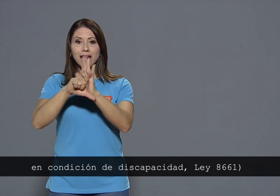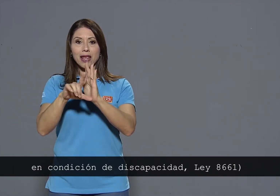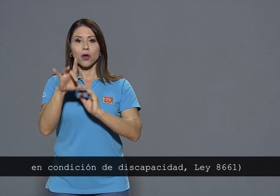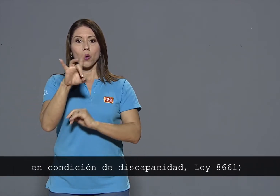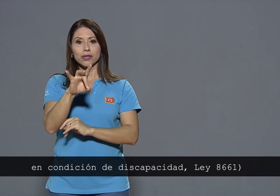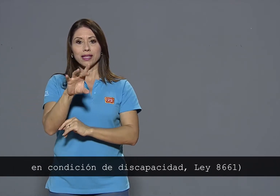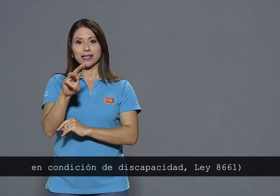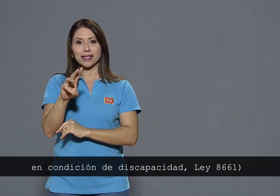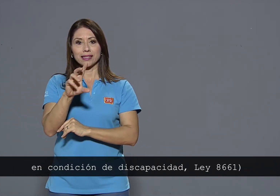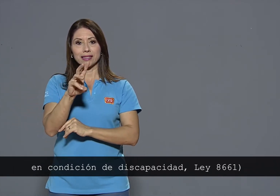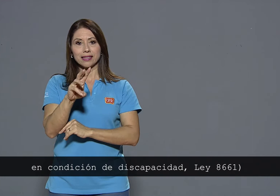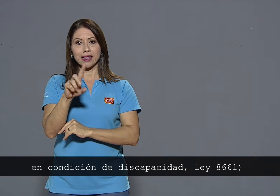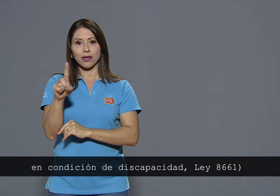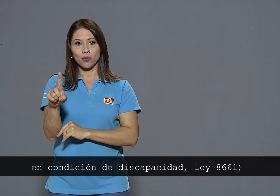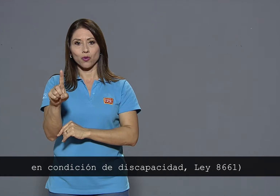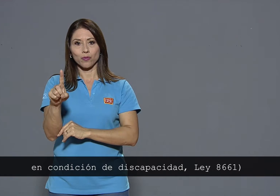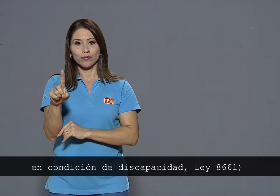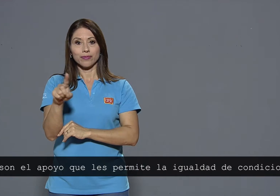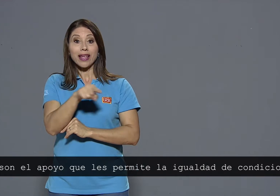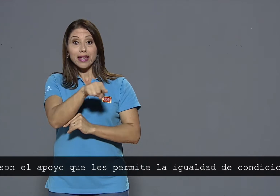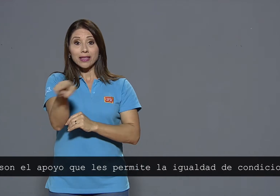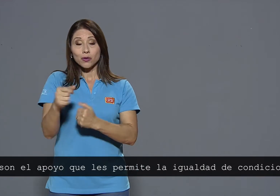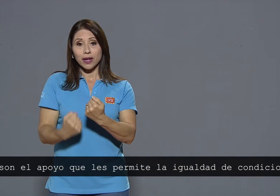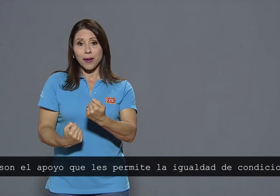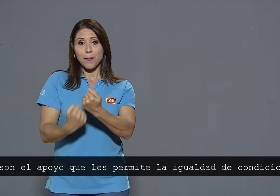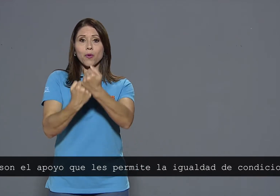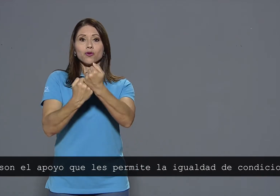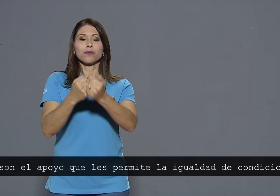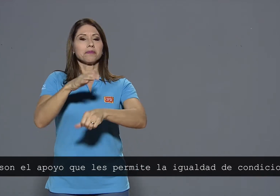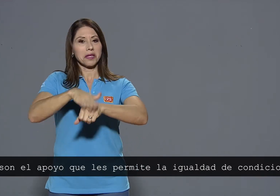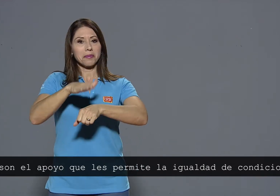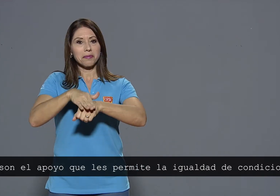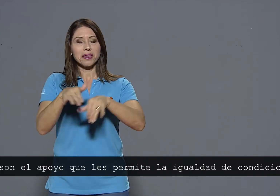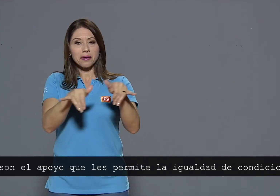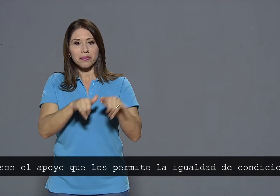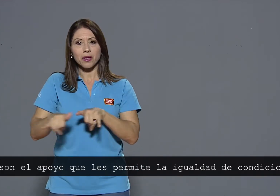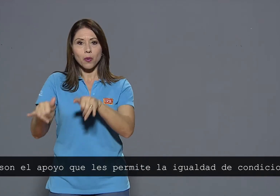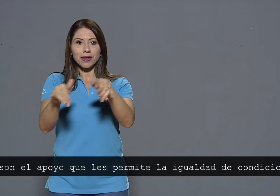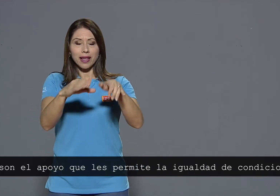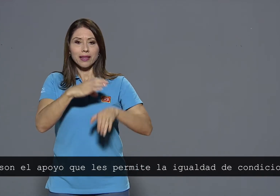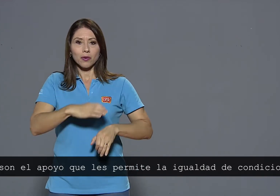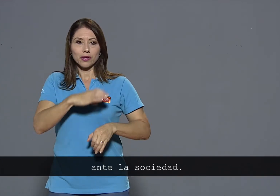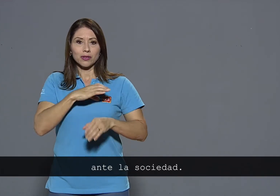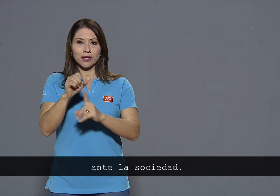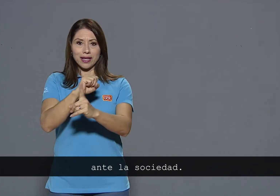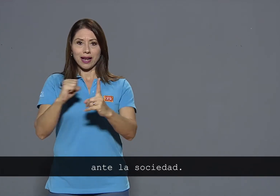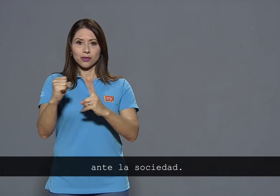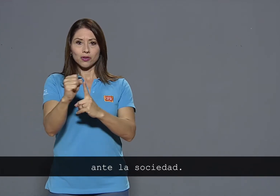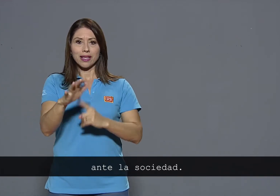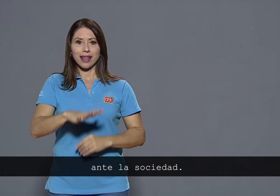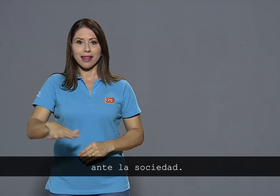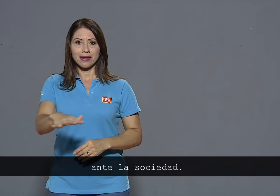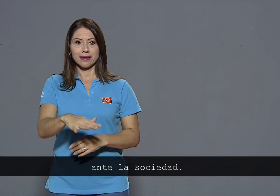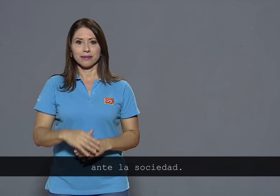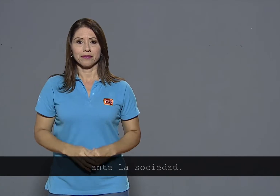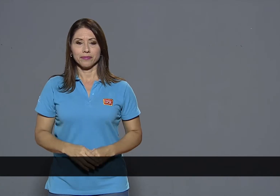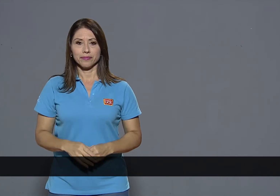Discapacidad, Ley 8661, que son el apoyo que les permite la igualdad de condiciones ante la